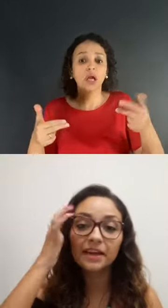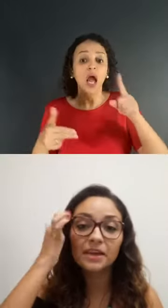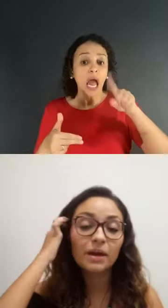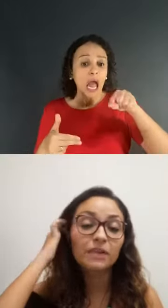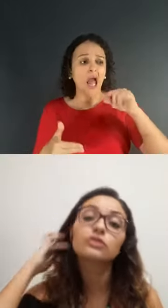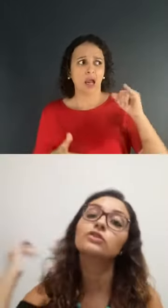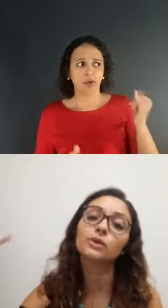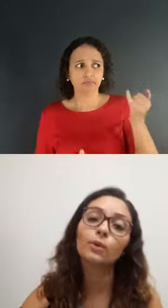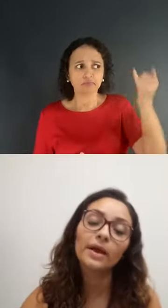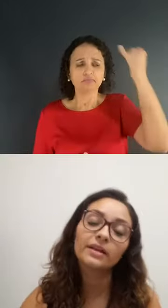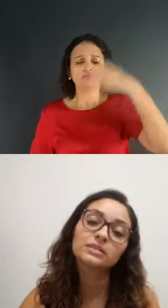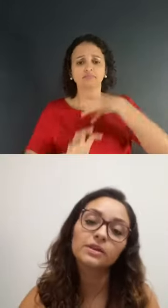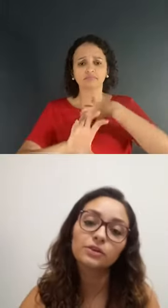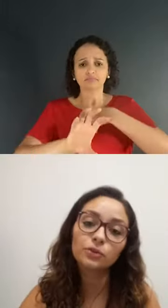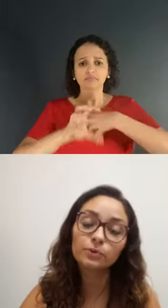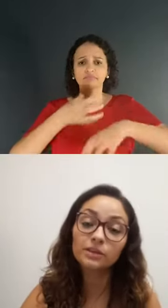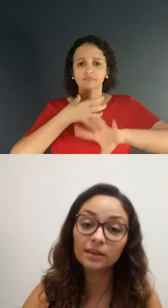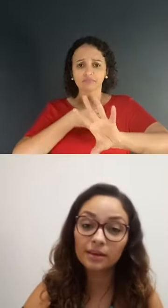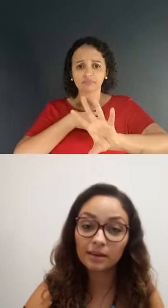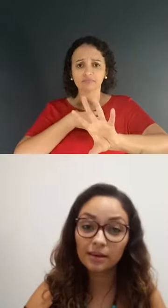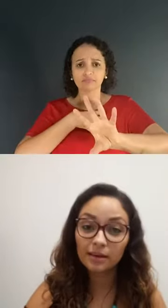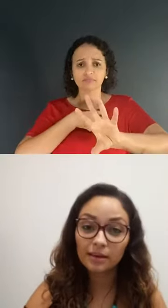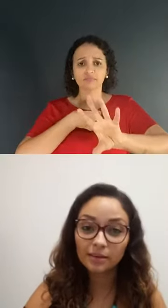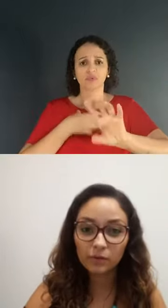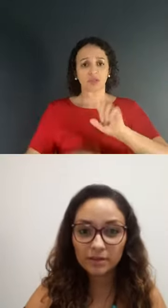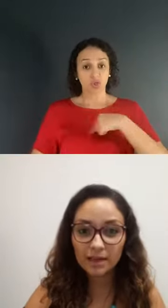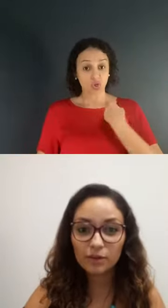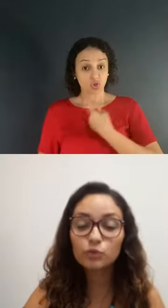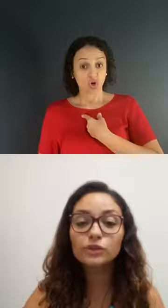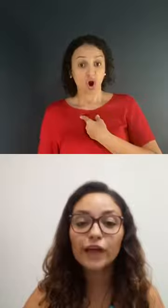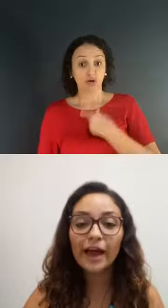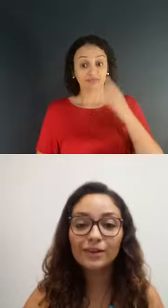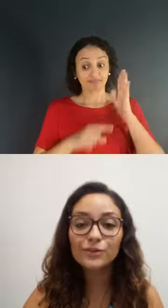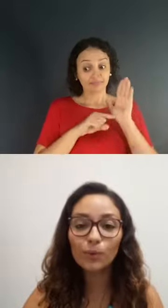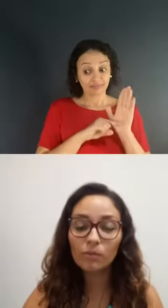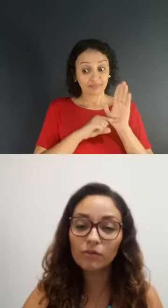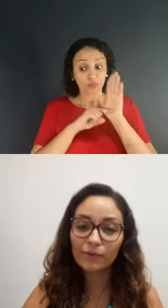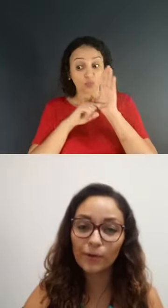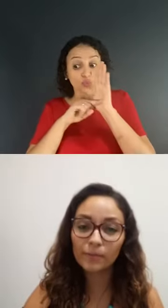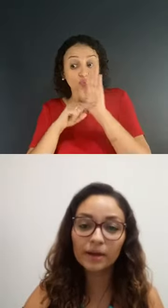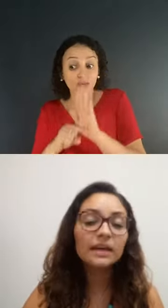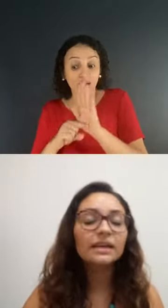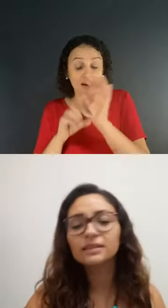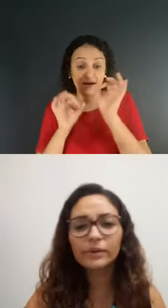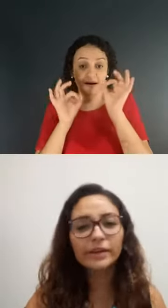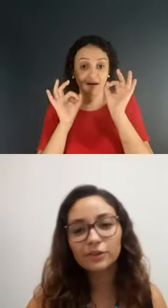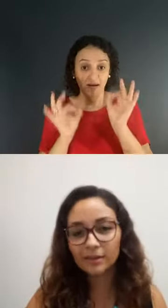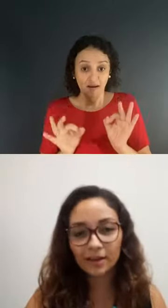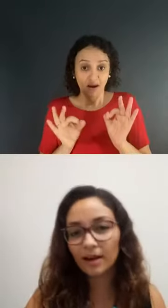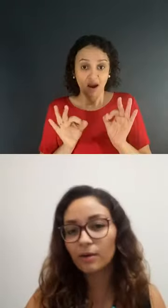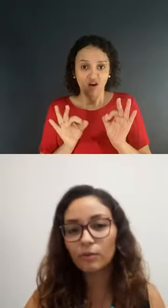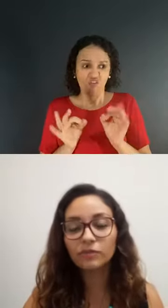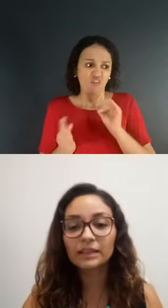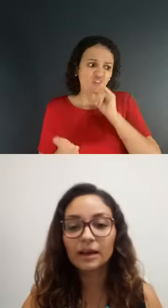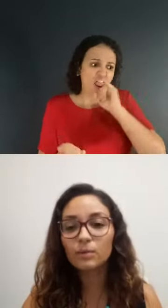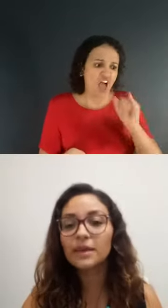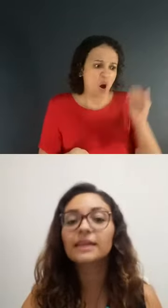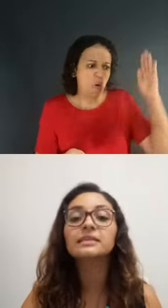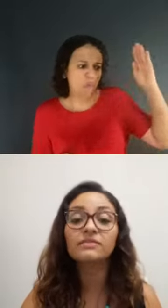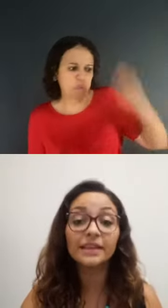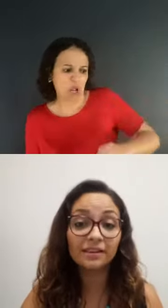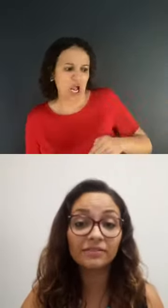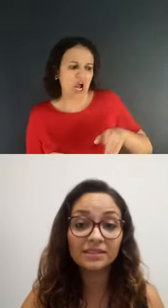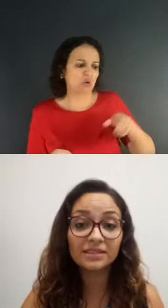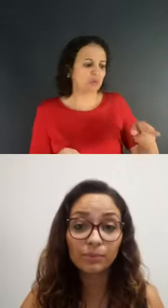importante ter a empatia com elas para a gente poder, talvez, ajudar de alguma forma e não criticar ou falar o que